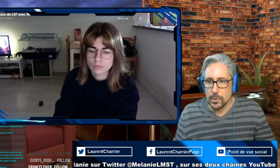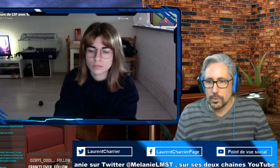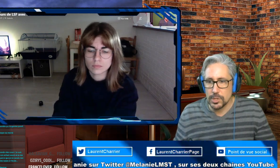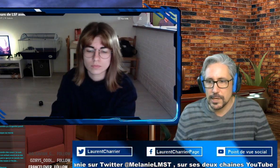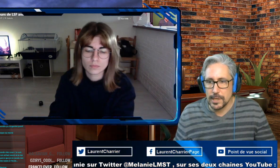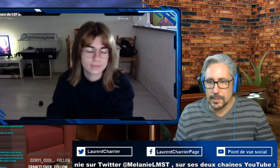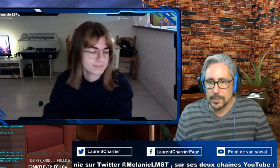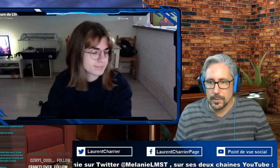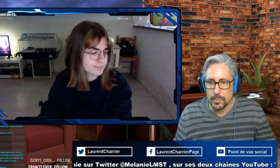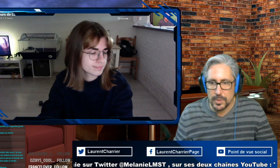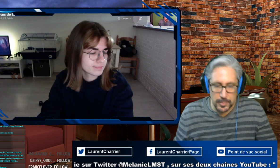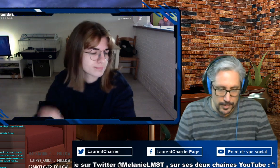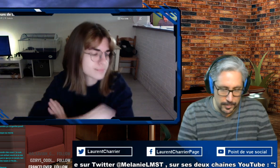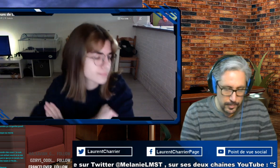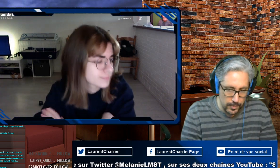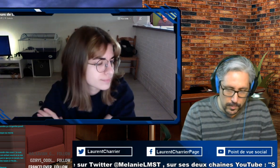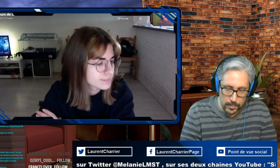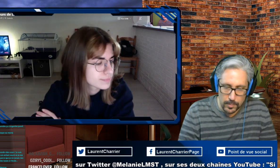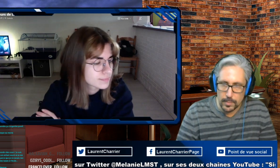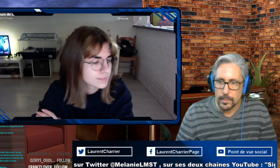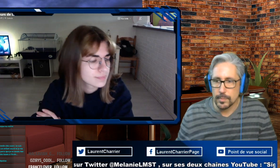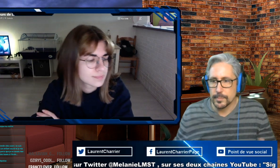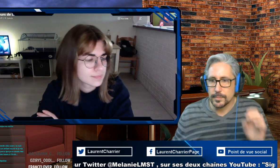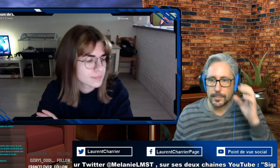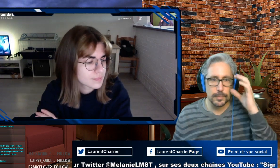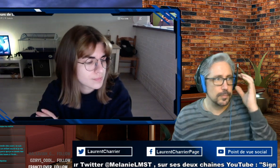Tac, dans le chat, bim.